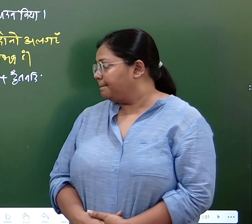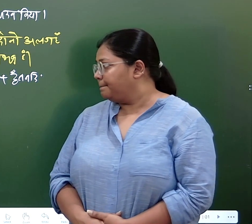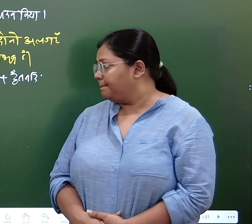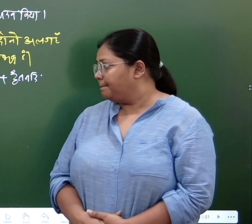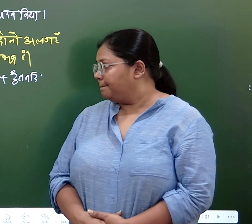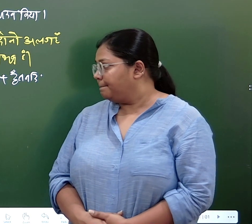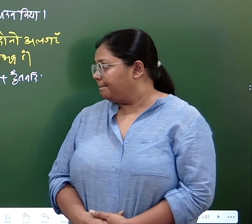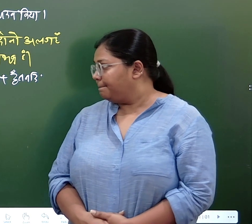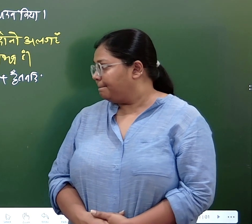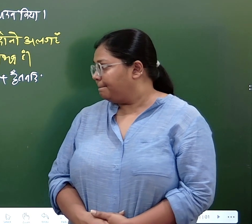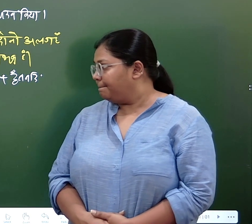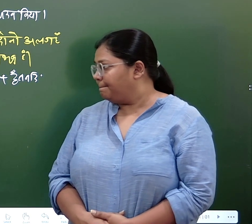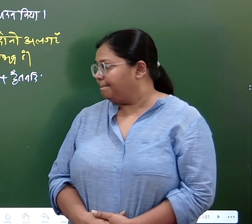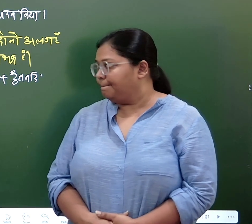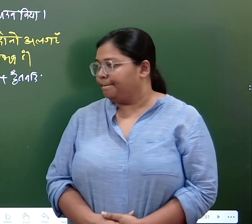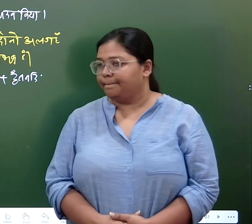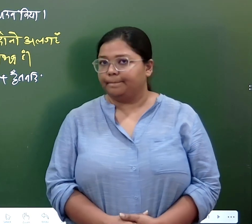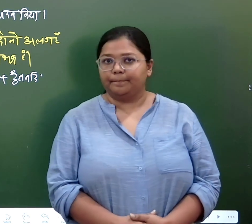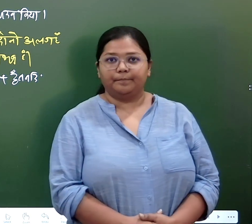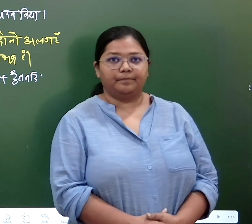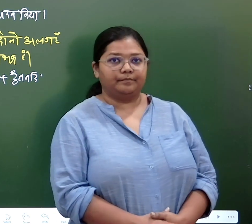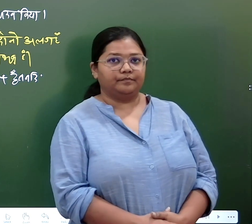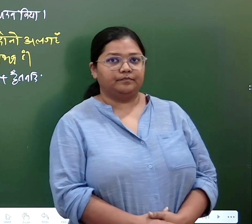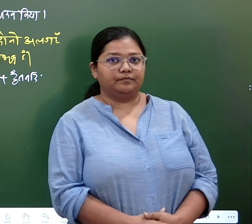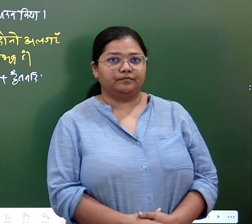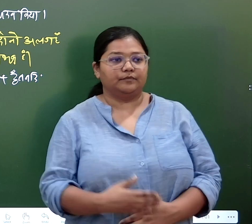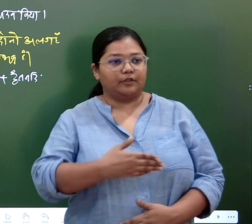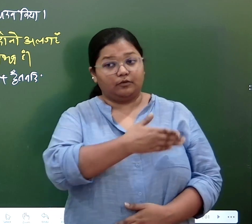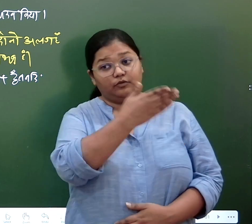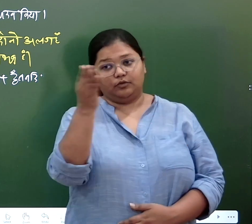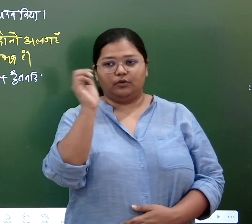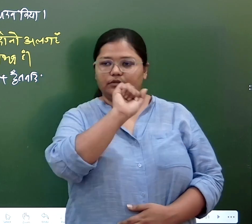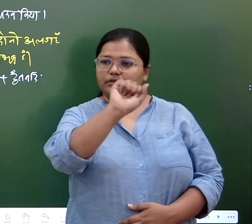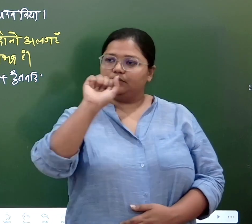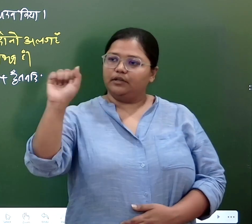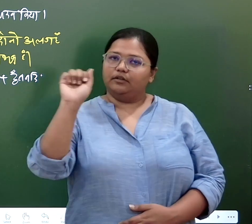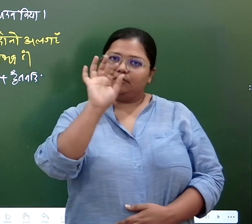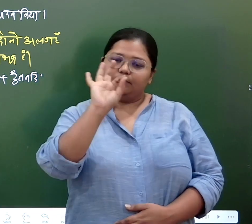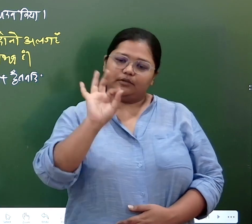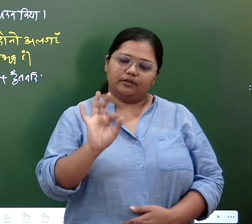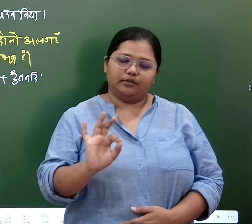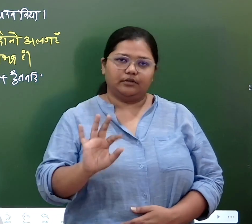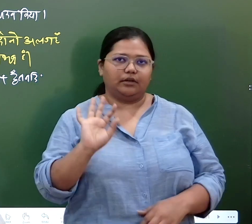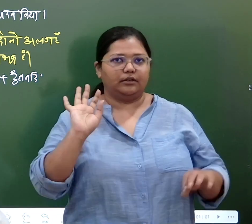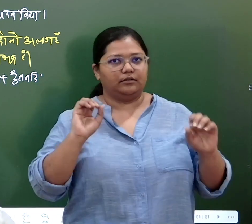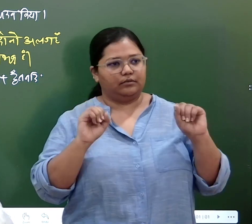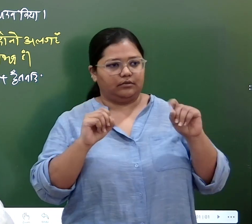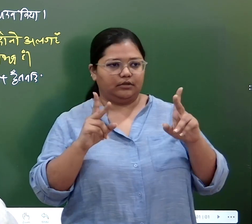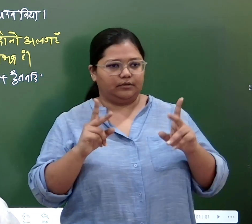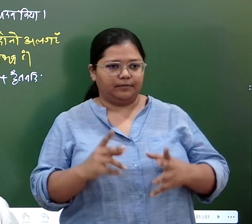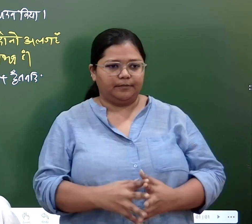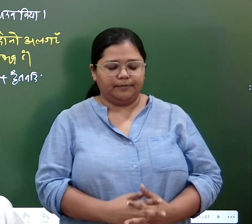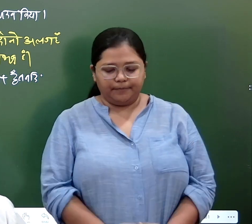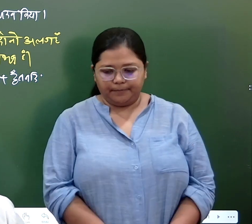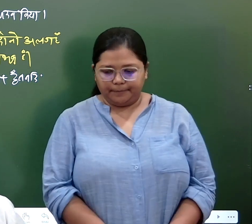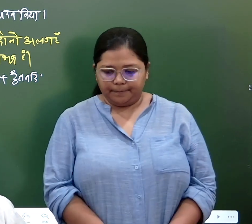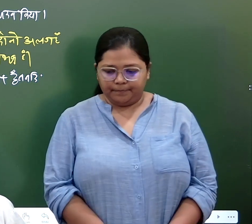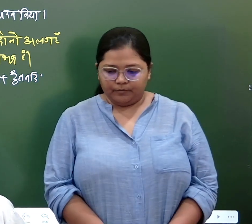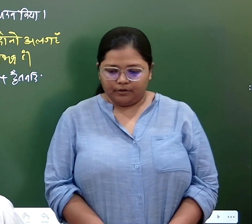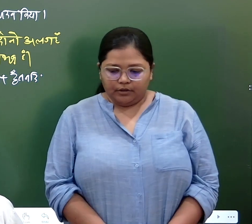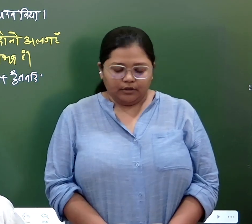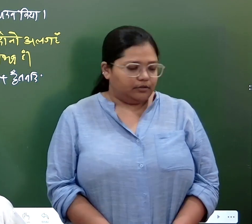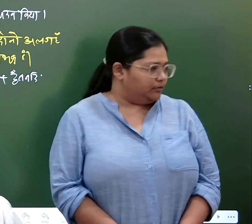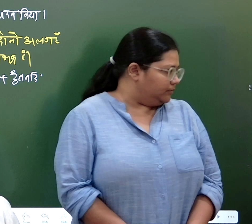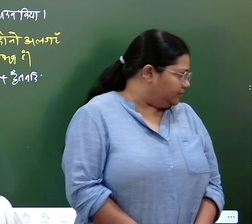बोली उसको जो है वो आप लोग लिख लेना, ठीक ठीक है। अब आते हैं